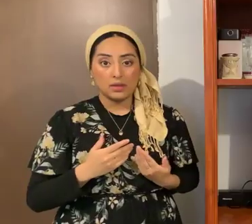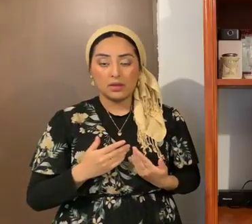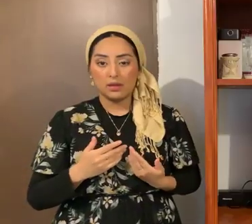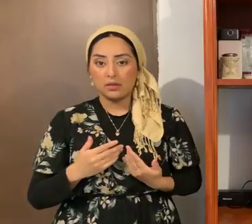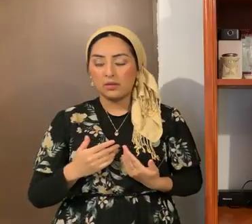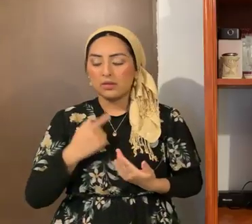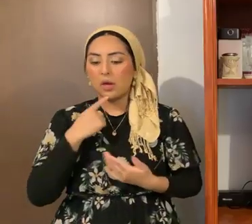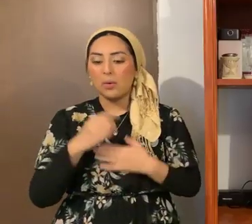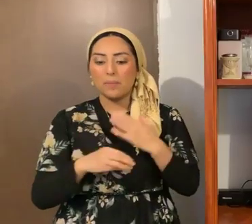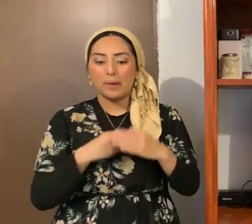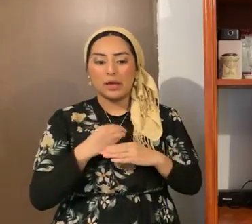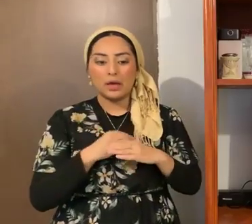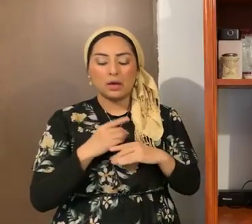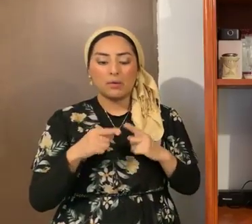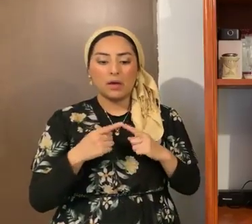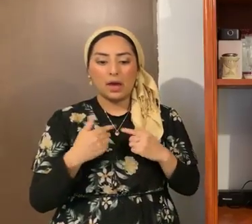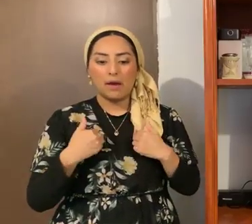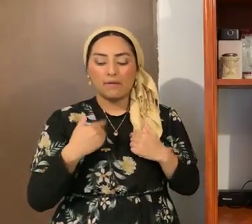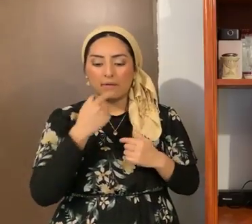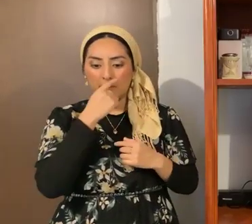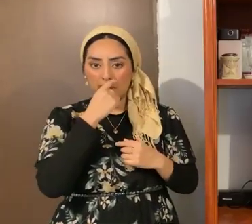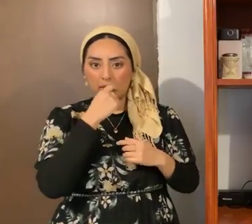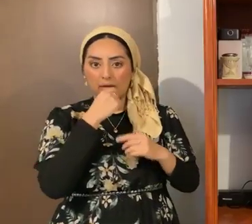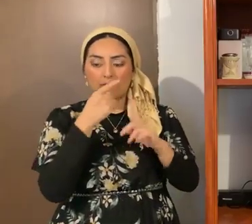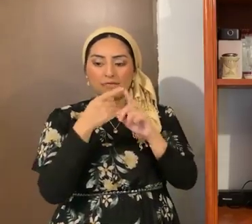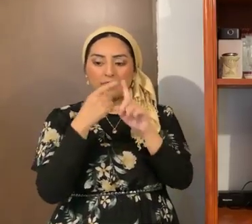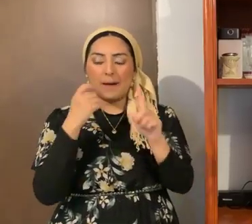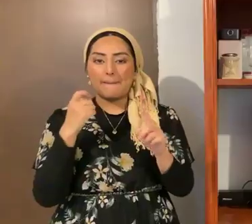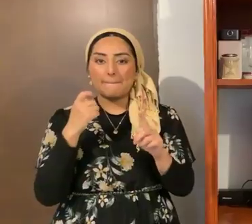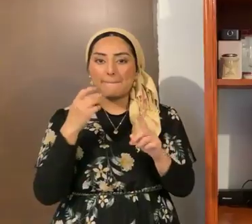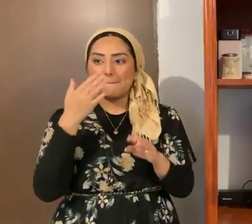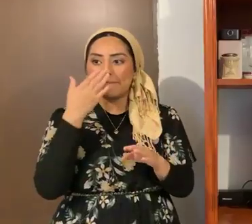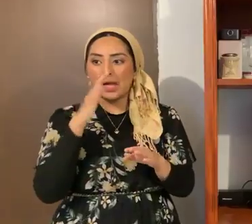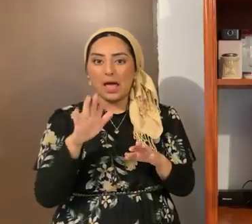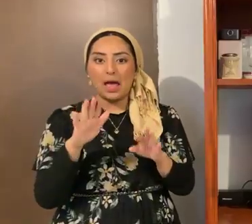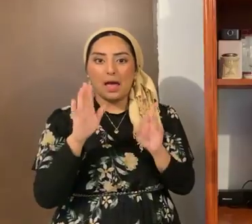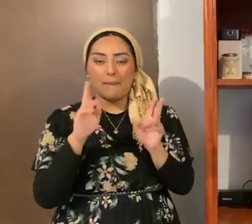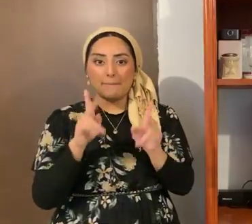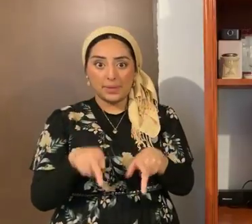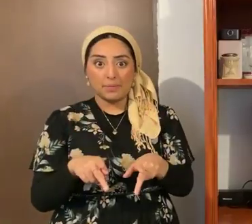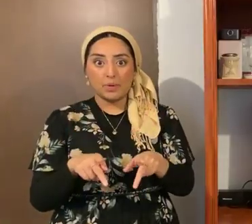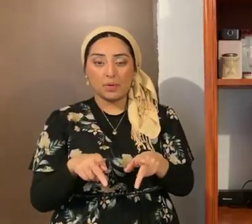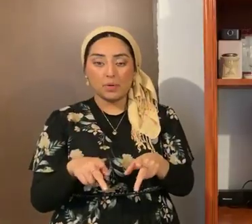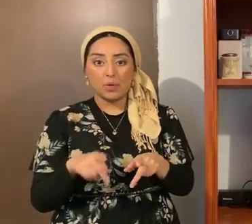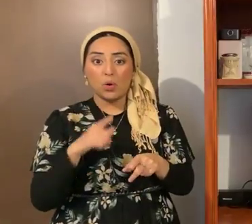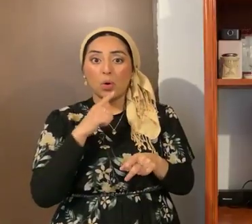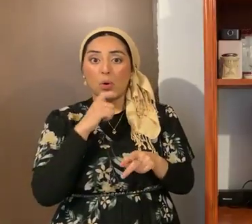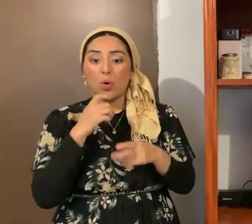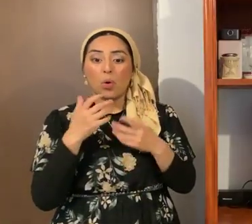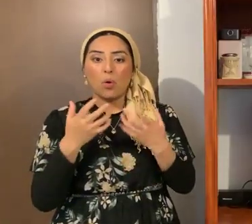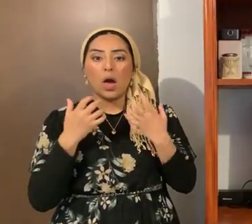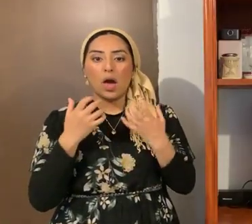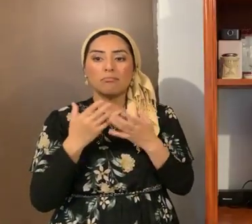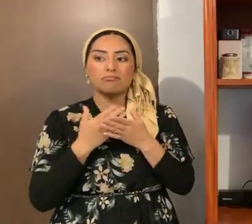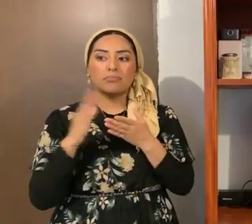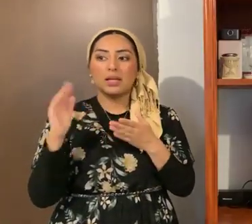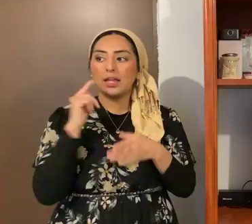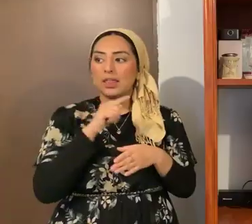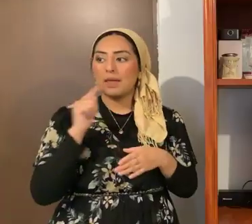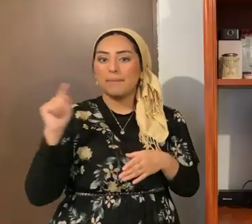me dicen un amén, de gente perversa que quería